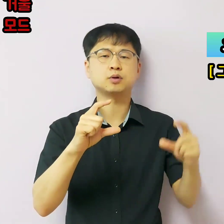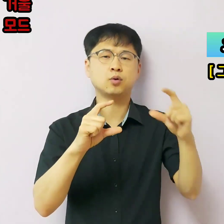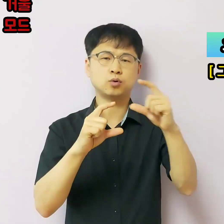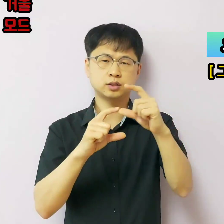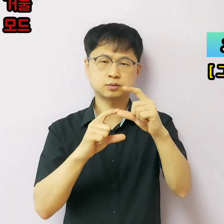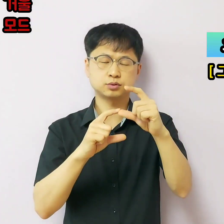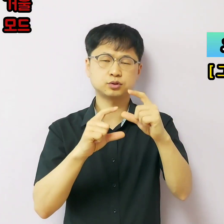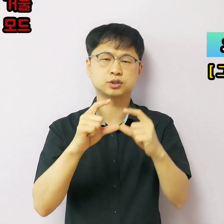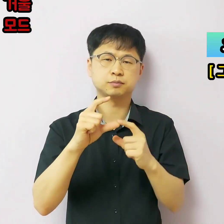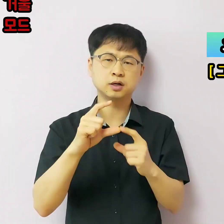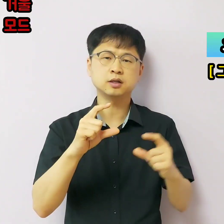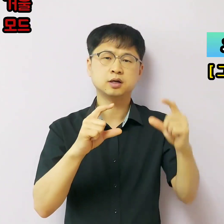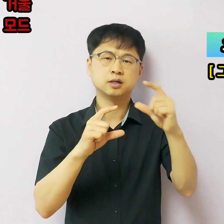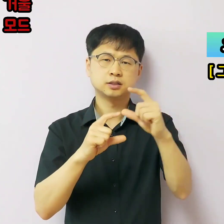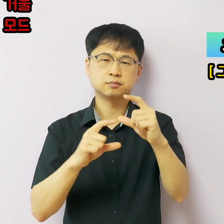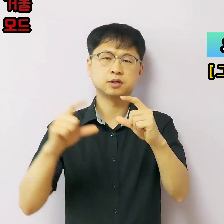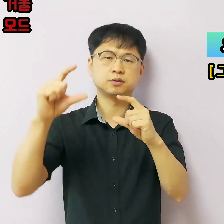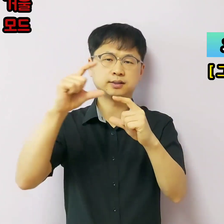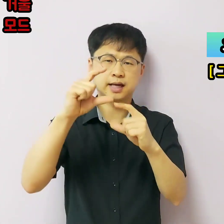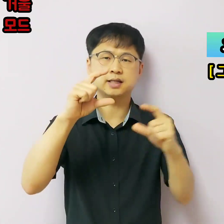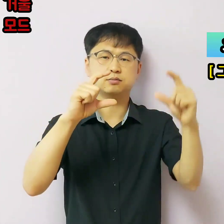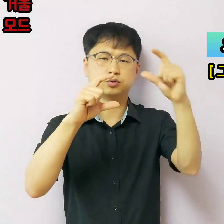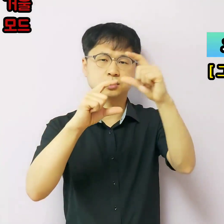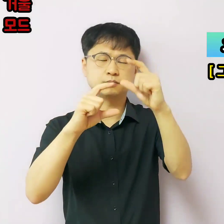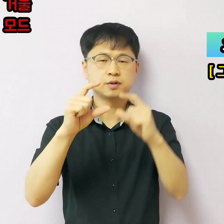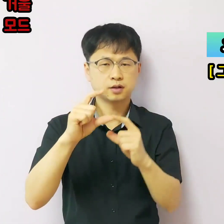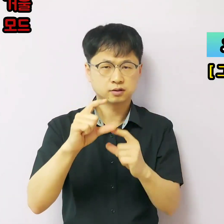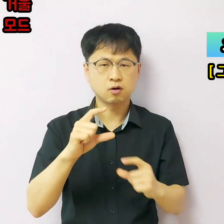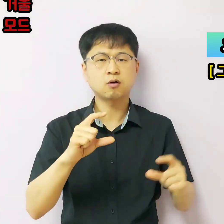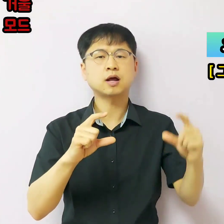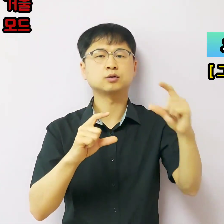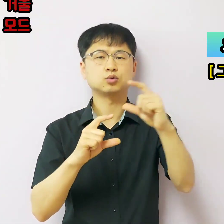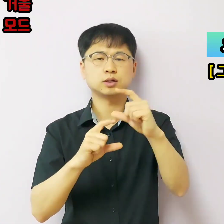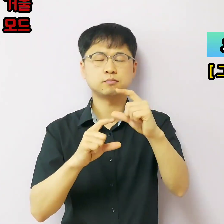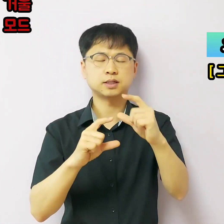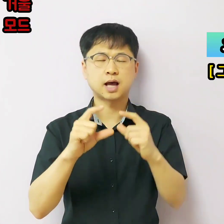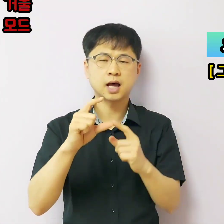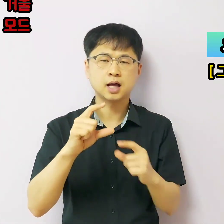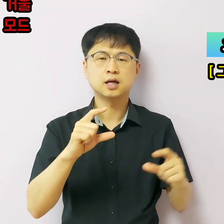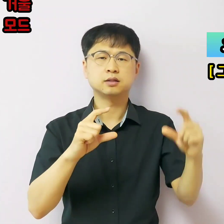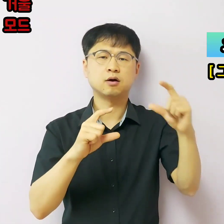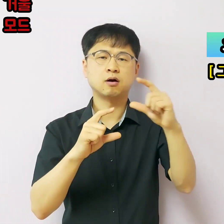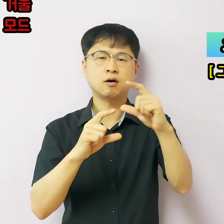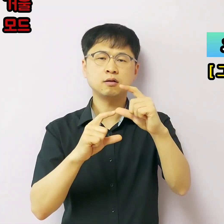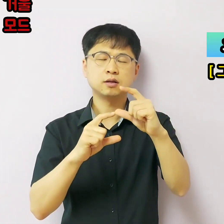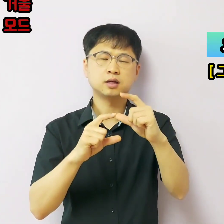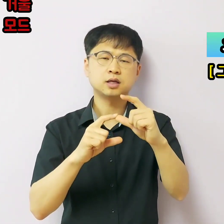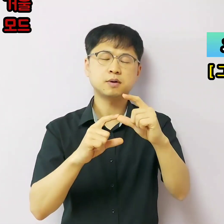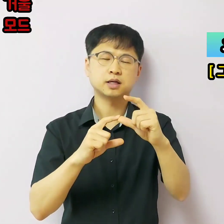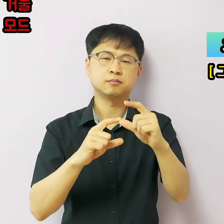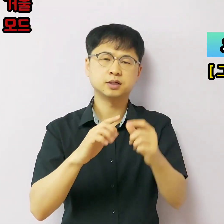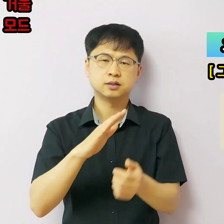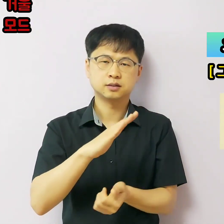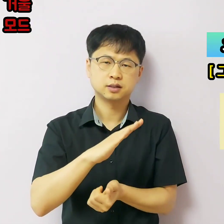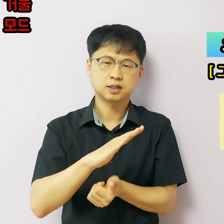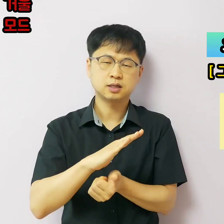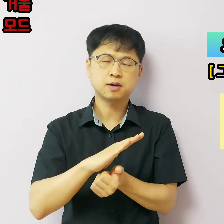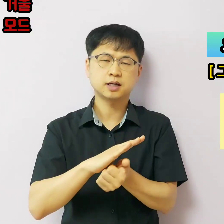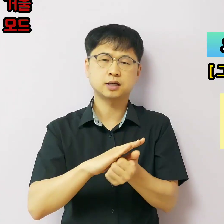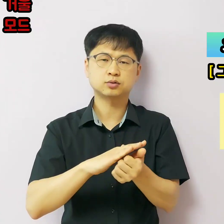위로 올려서 붙여주시면 점점 더 쌓이는 모습, 더라는 수어가 됩니다. 더 희망이 없는, 희망이라는